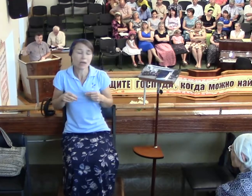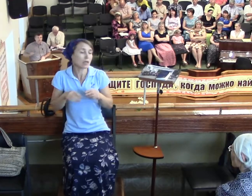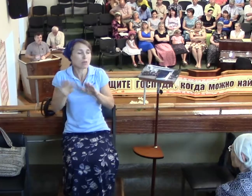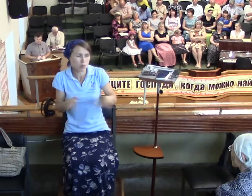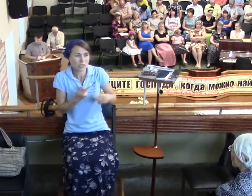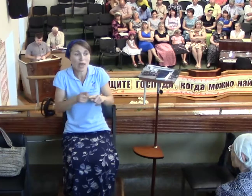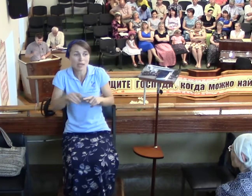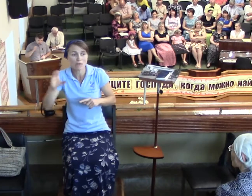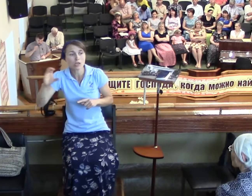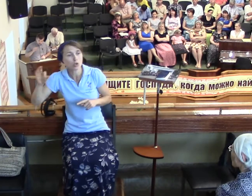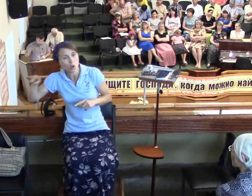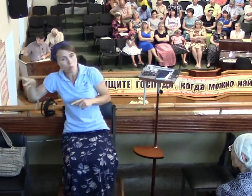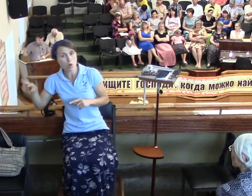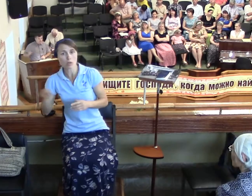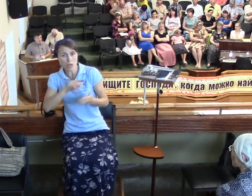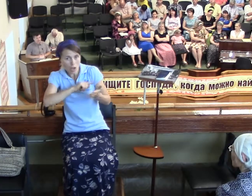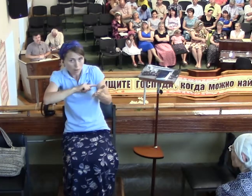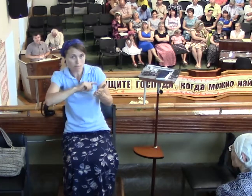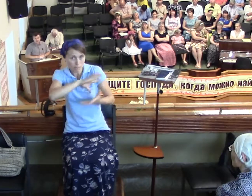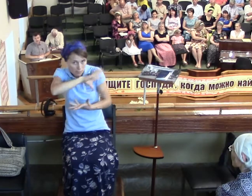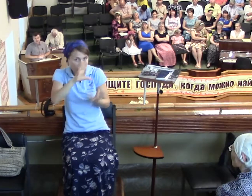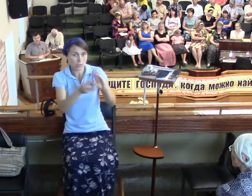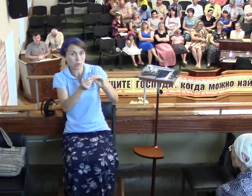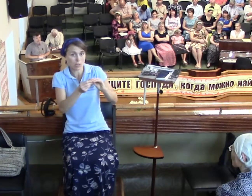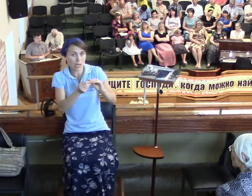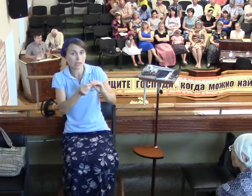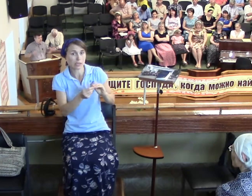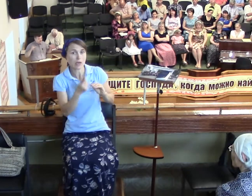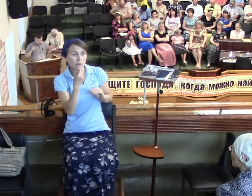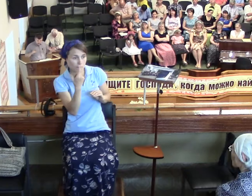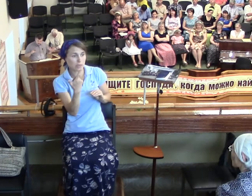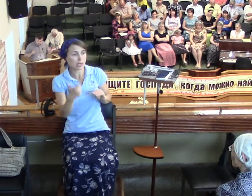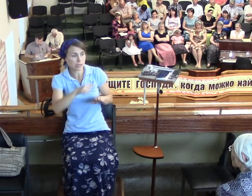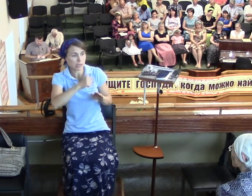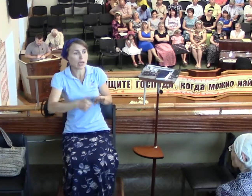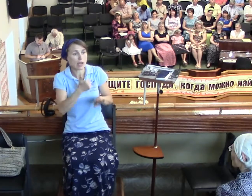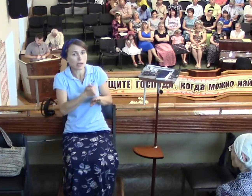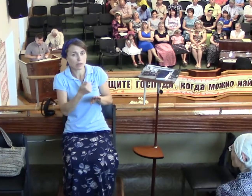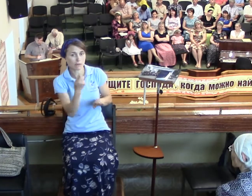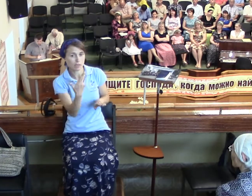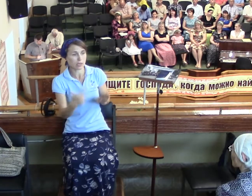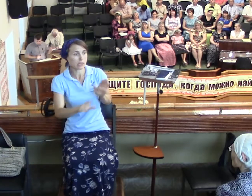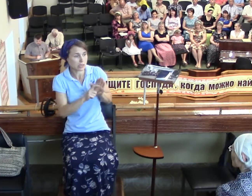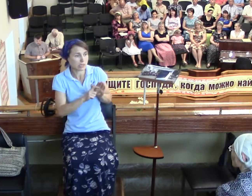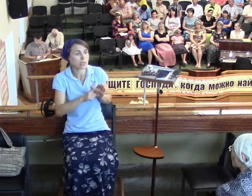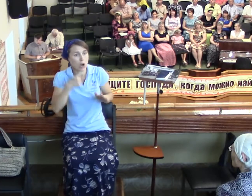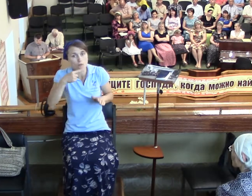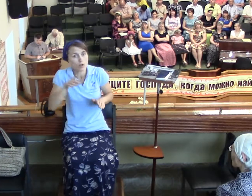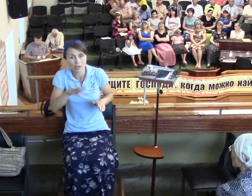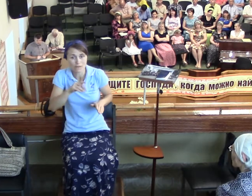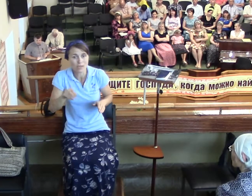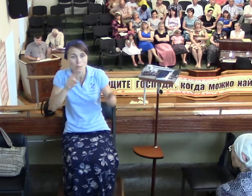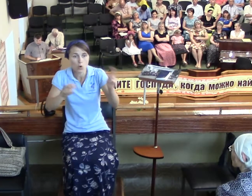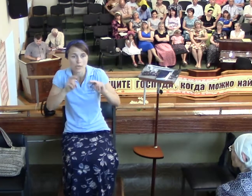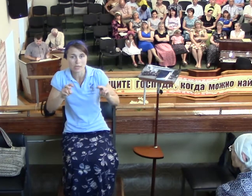этого всего Соломон, он подытоживает в 12 главе, в 13 стихе, все свои поиски и говорит, выслушаем сущность